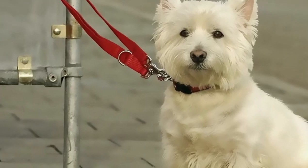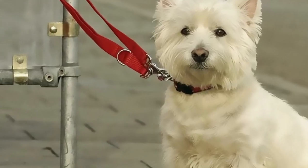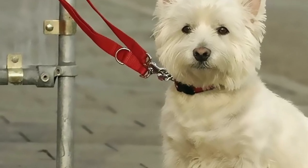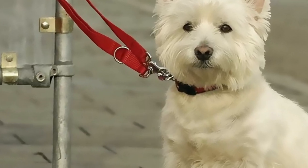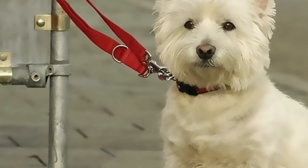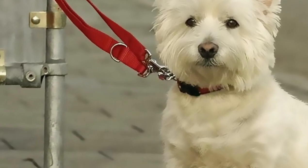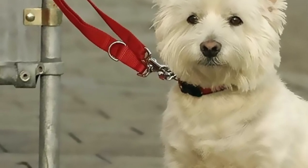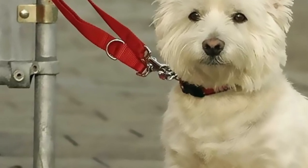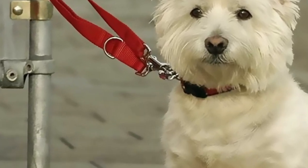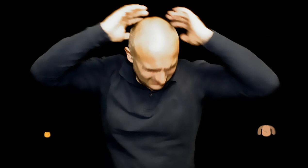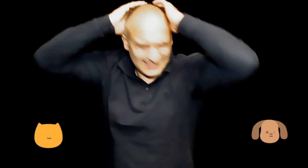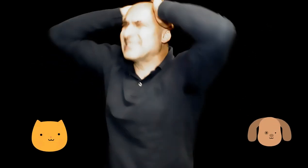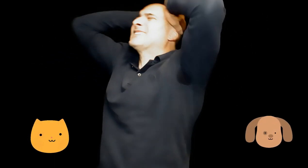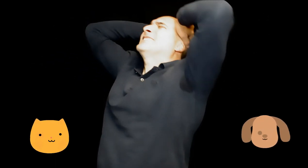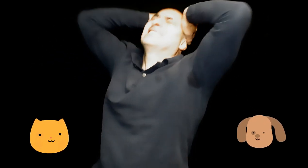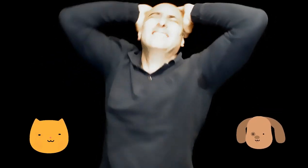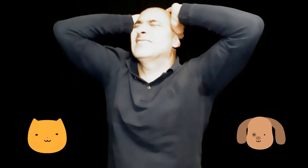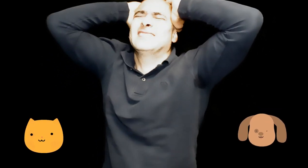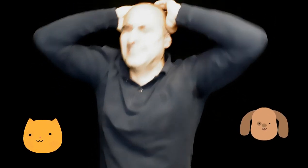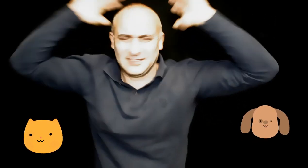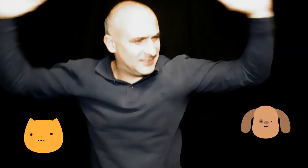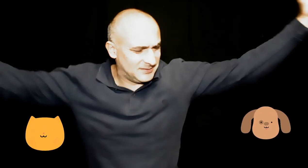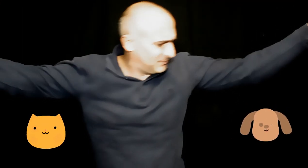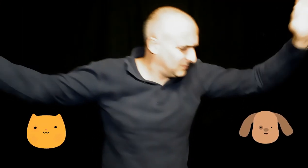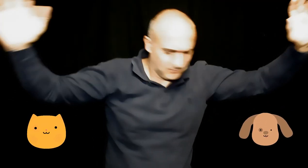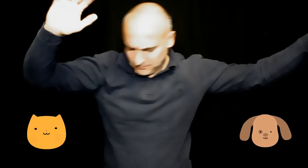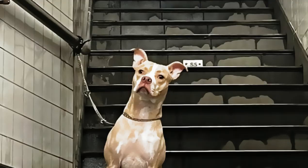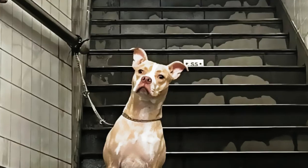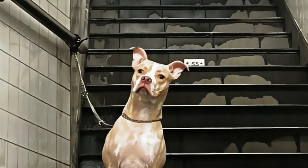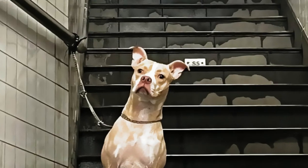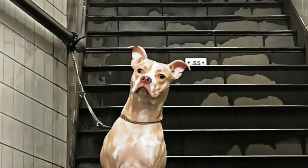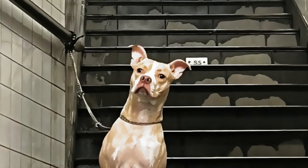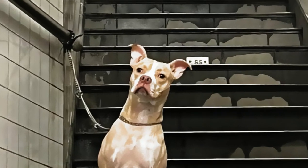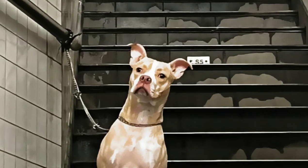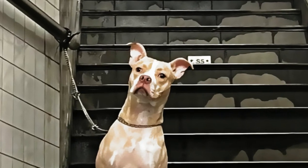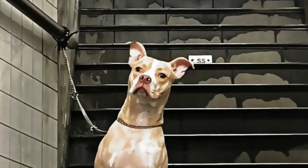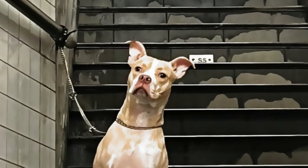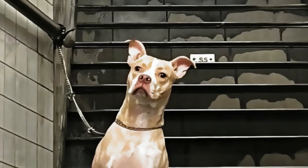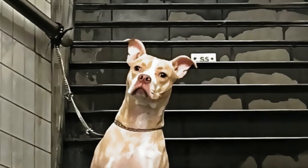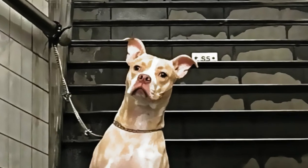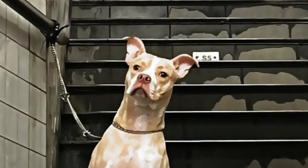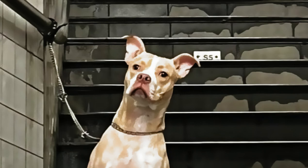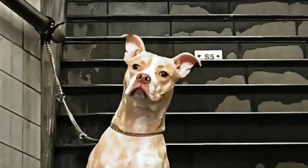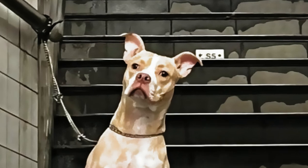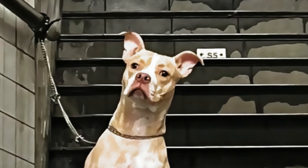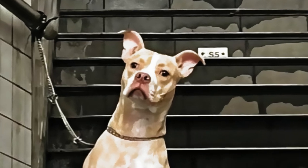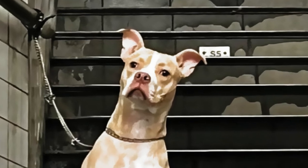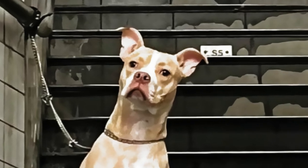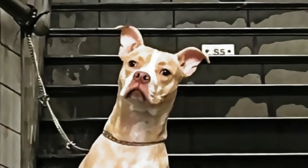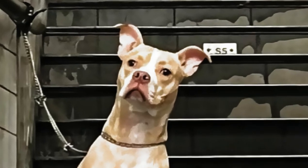spot. Non so se hai visto lo spot. Concordo con il signor Rocco, si prevede che se lo